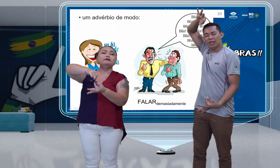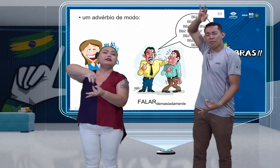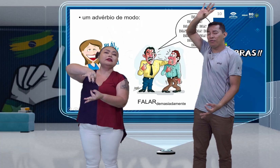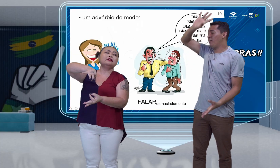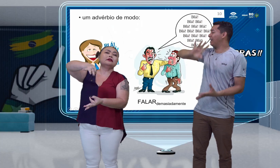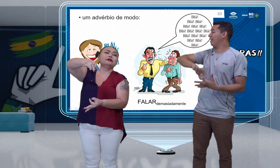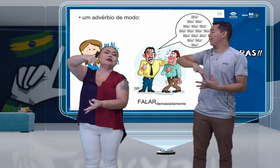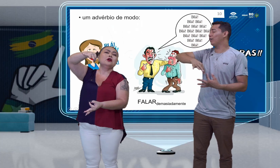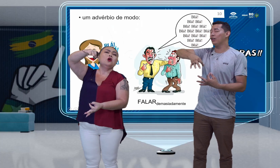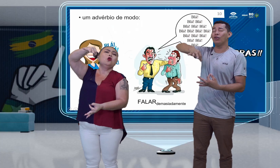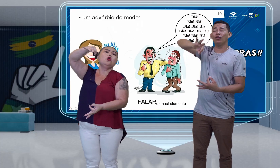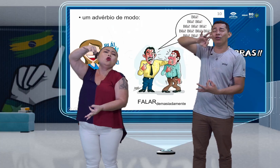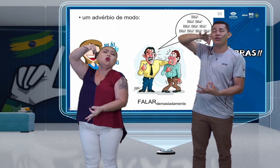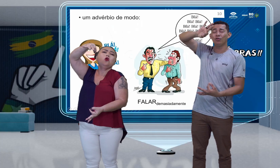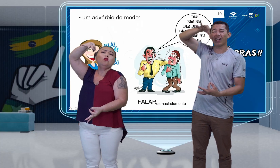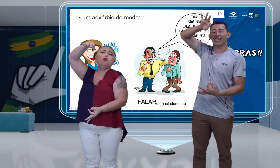Uma fala longa,